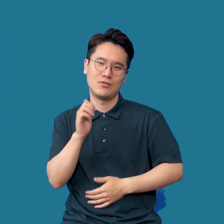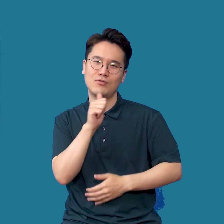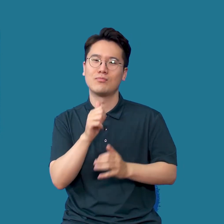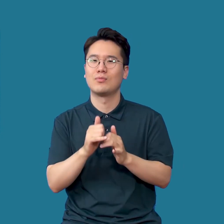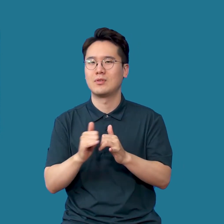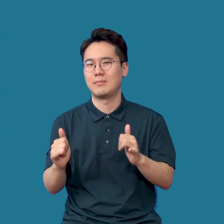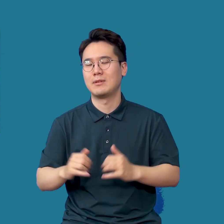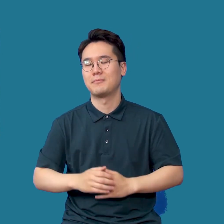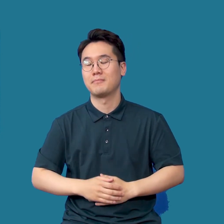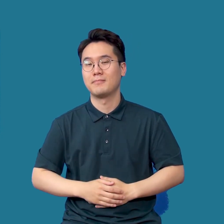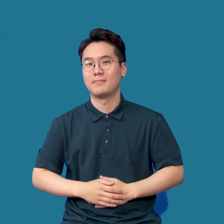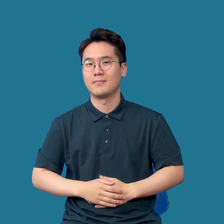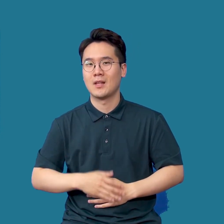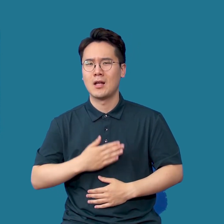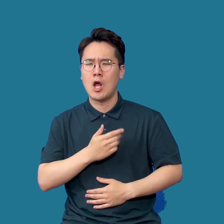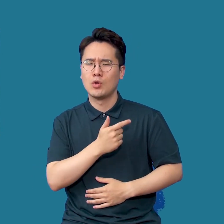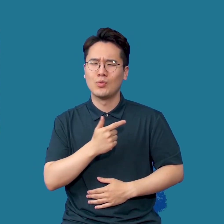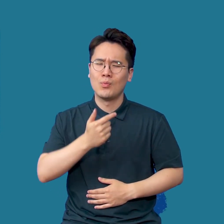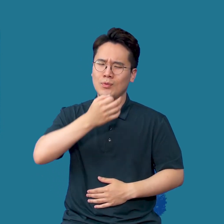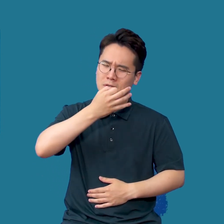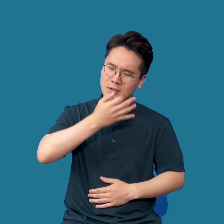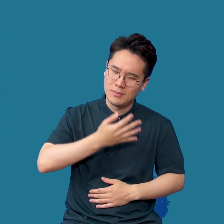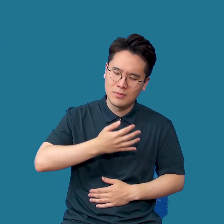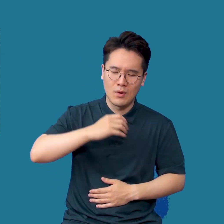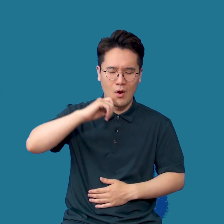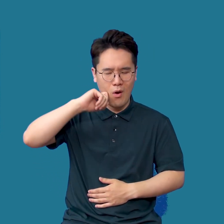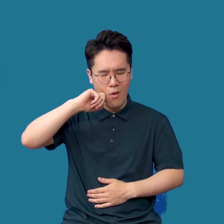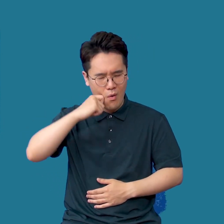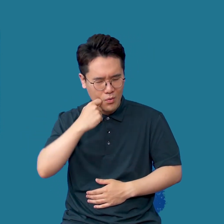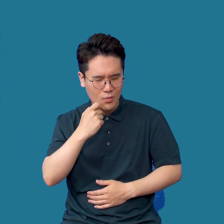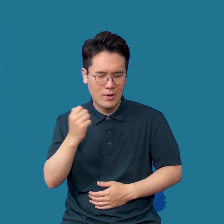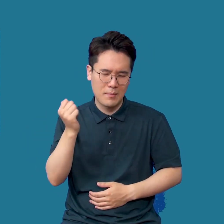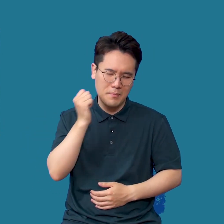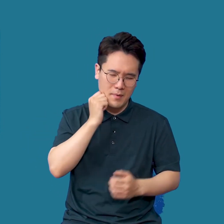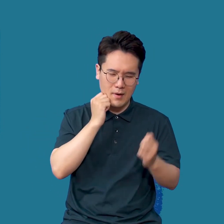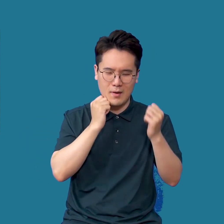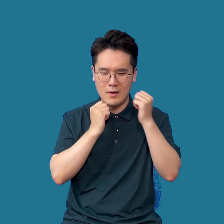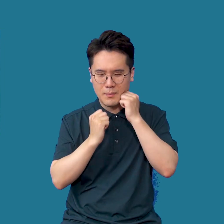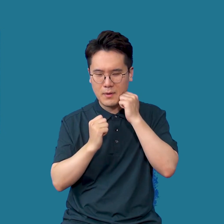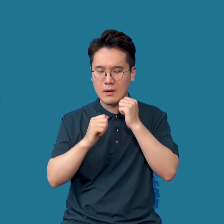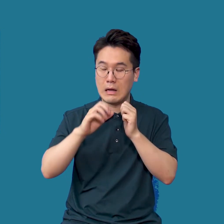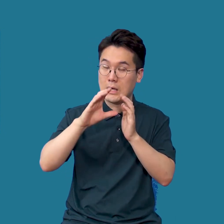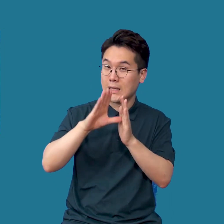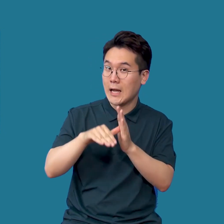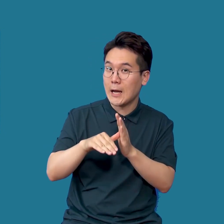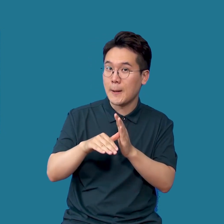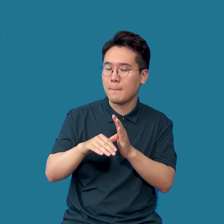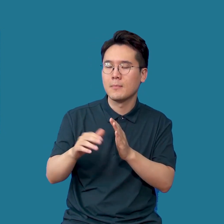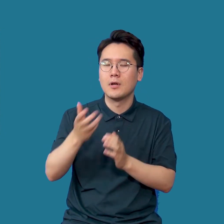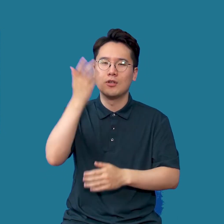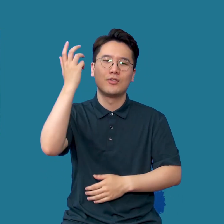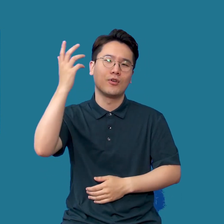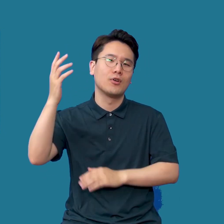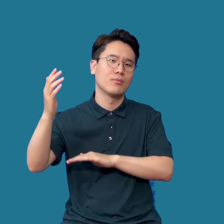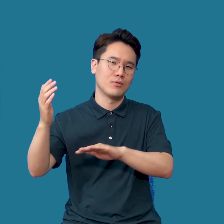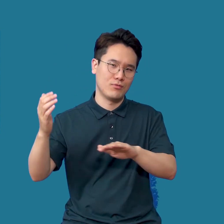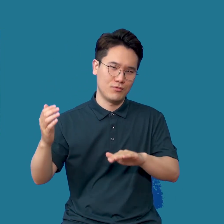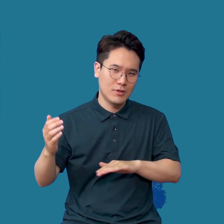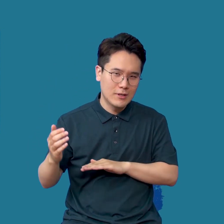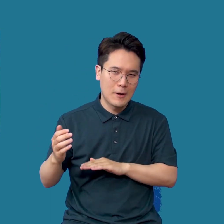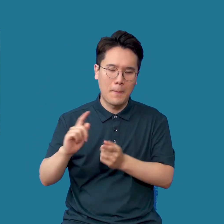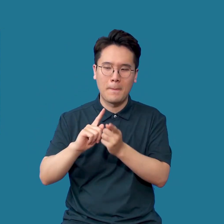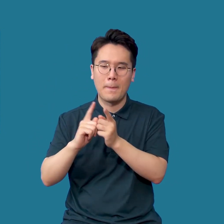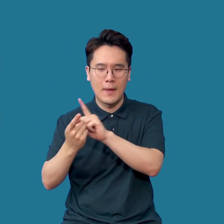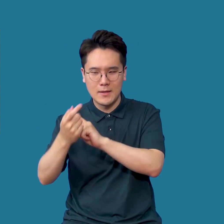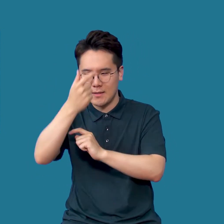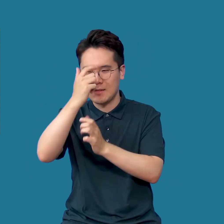너무 힘들고 너무 어려워서 기도에 말조차 나오지 않을 때 성령께서 우리를 대신해서 기도해